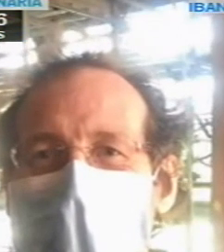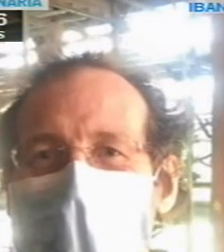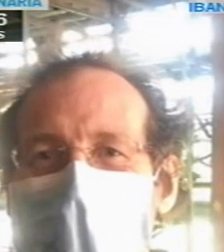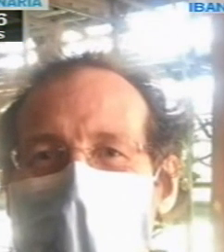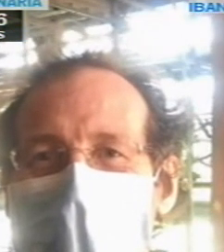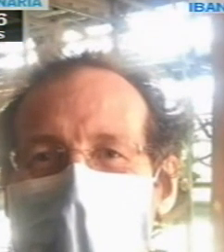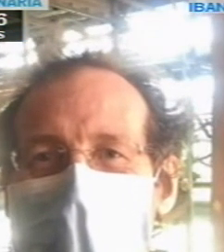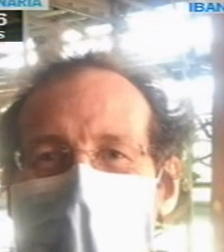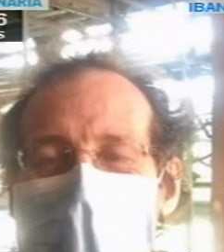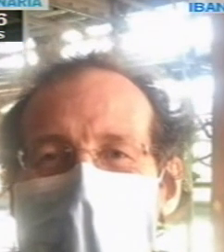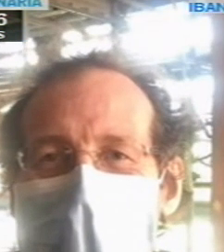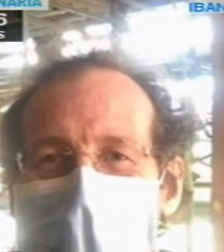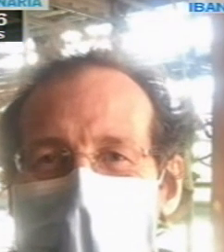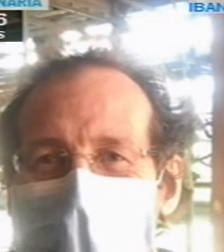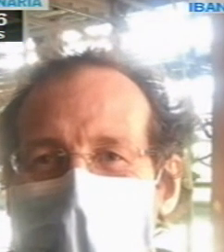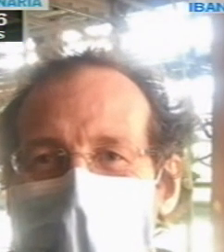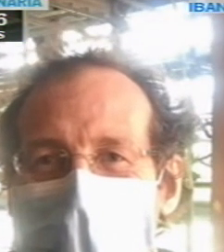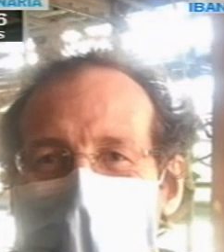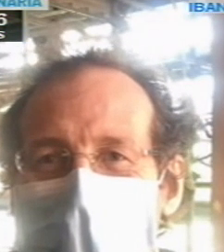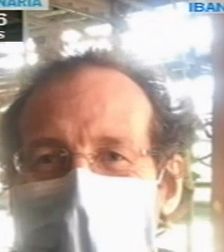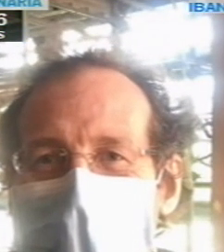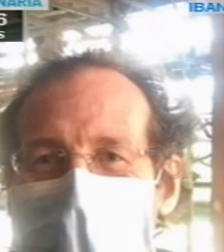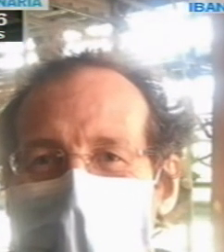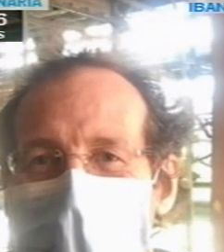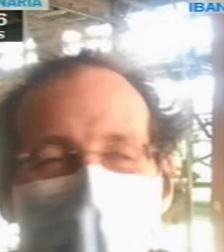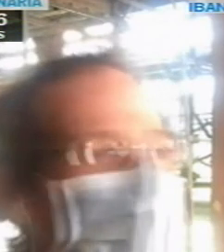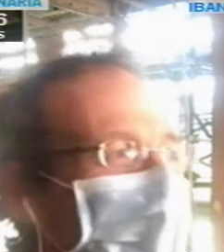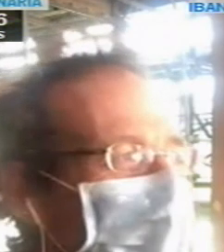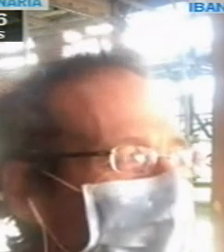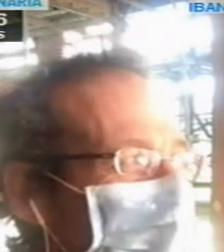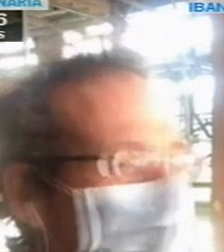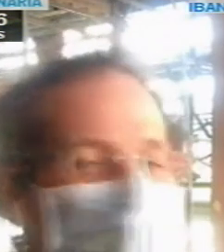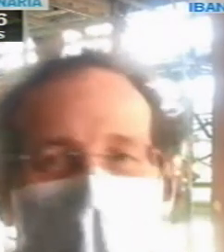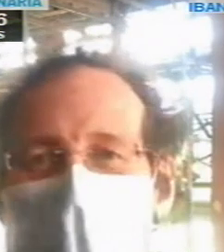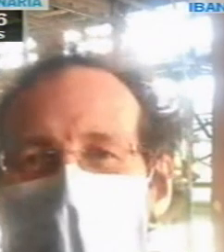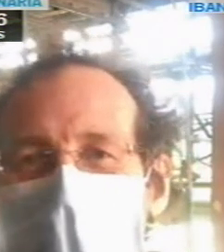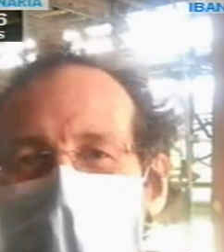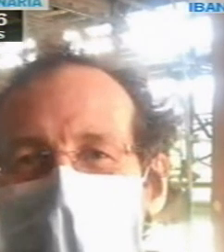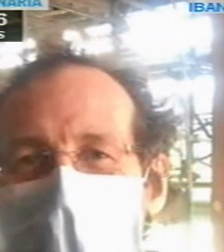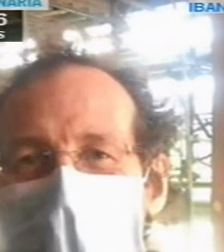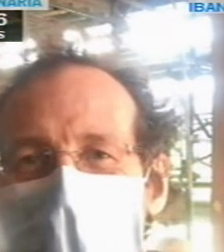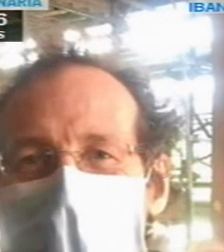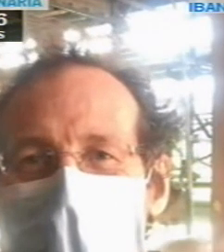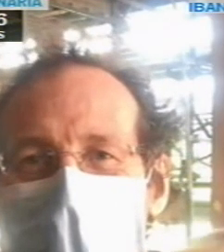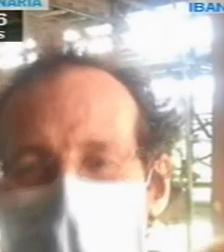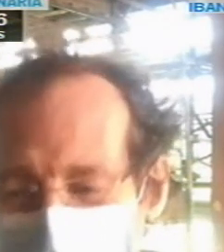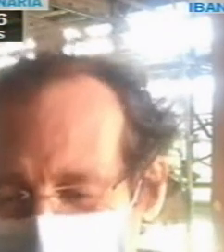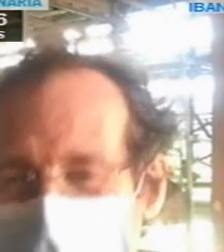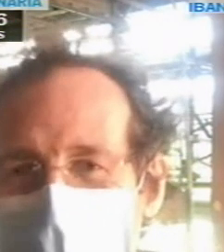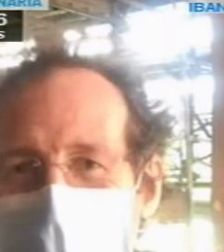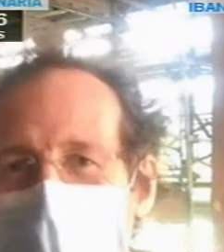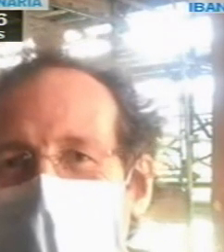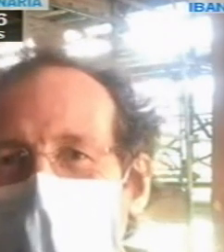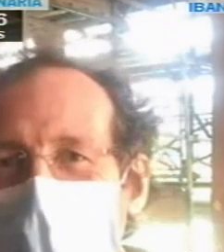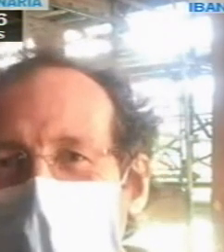nel frattempo i lavori di sistemazione del Ponte Vecchio. E la situazione com'è oggi,